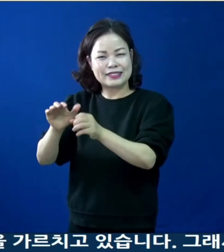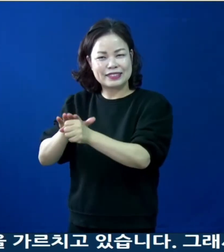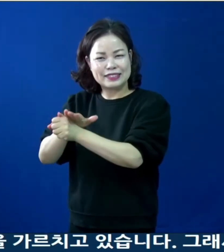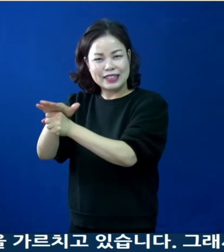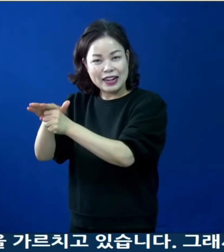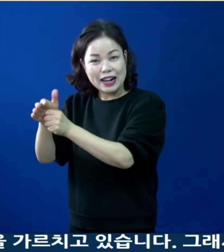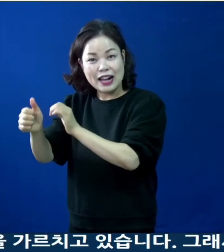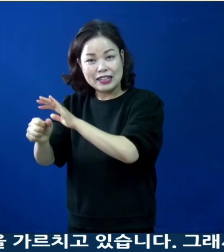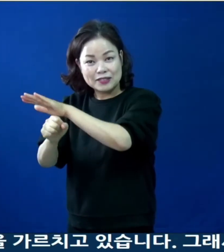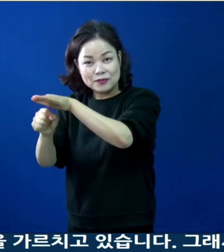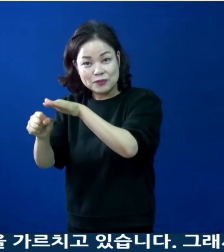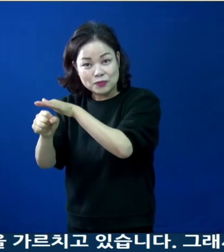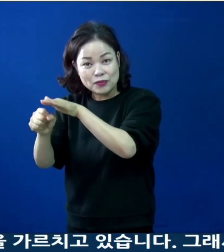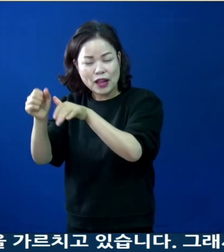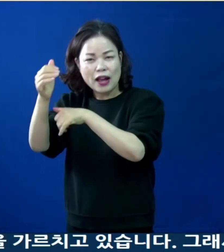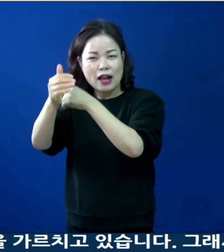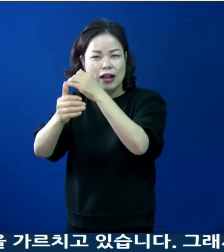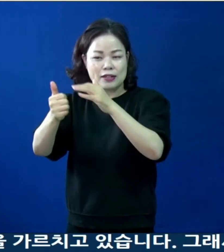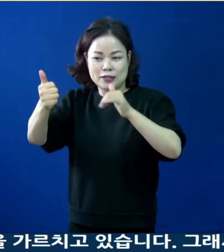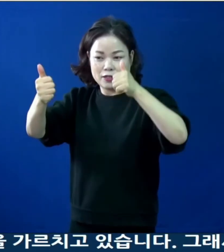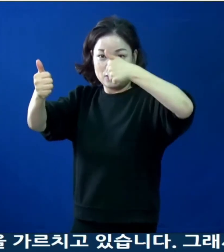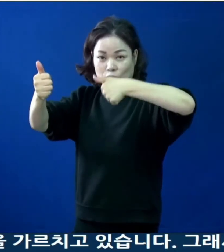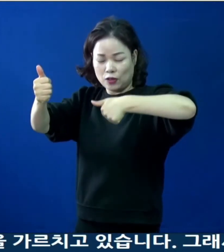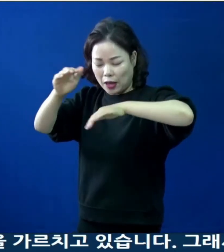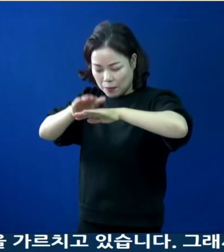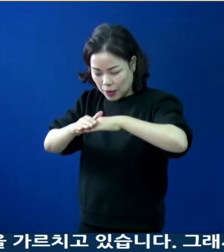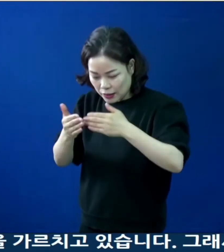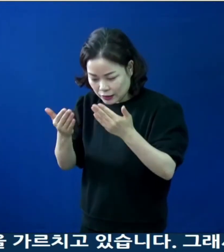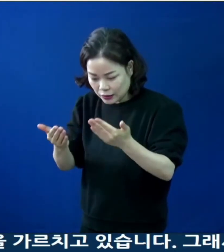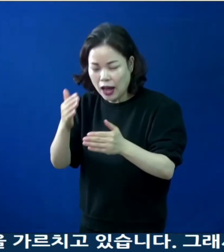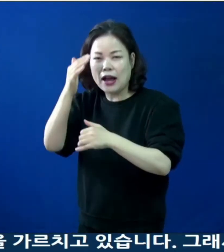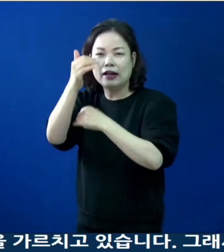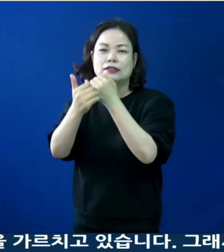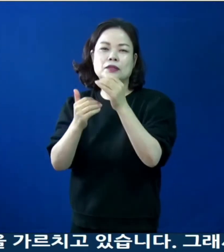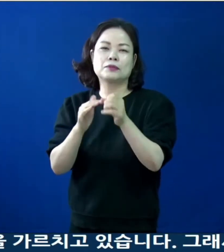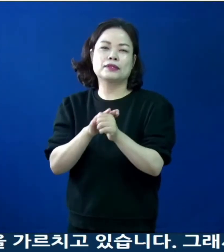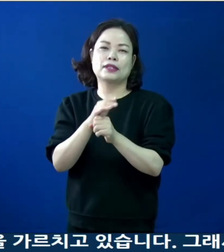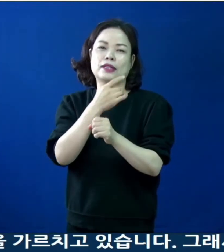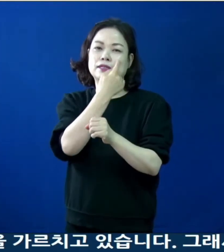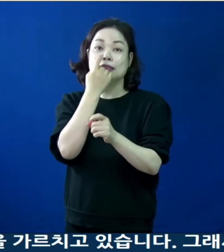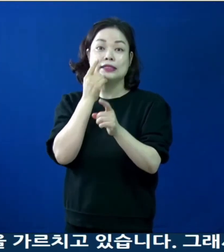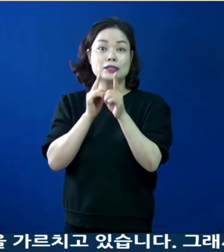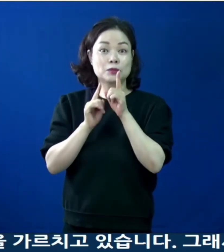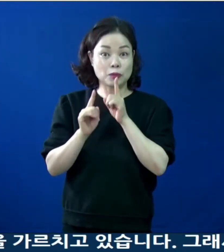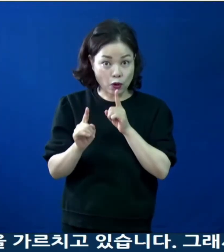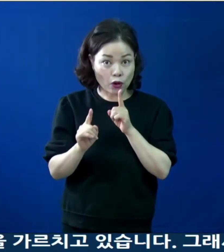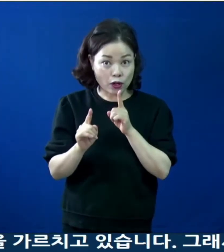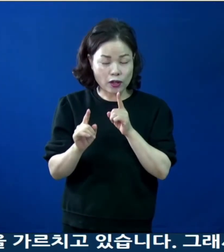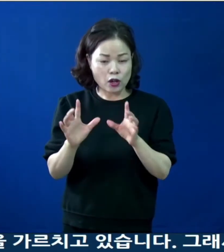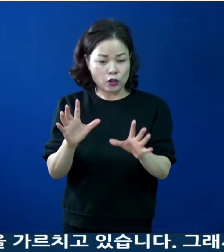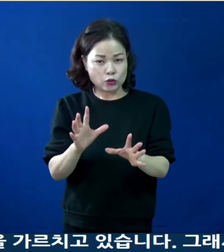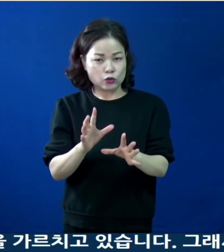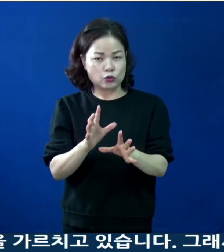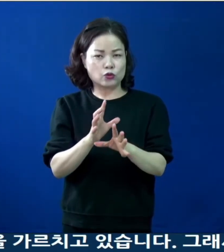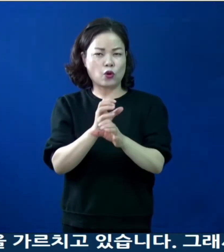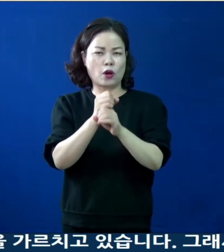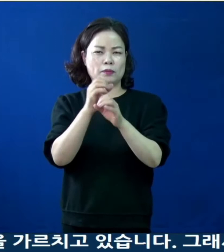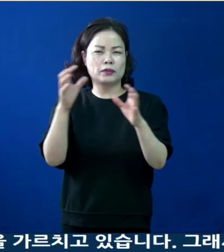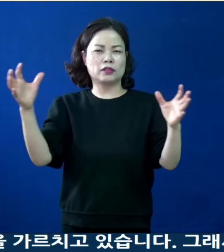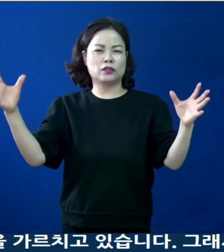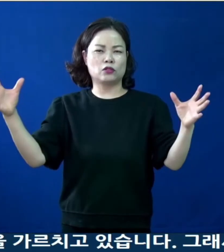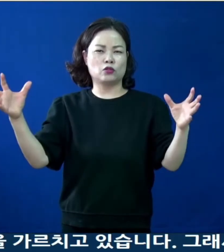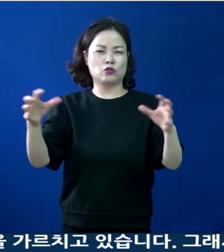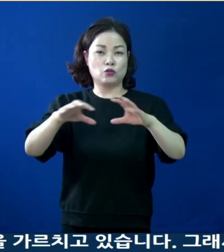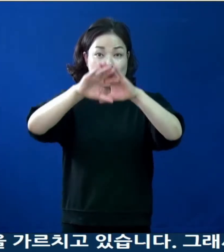것, 하나님께 굽혀 예배하고 하나님의 사랑을 증명하는 것, 이런 종합적인 삶의